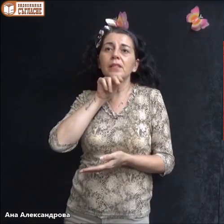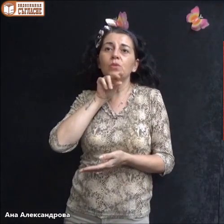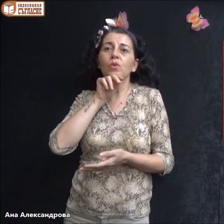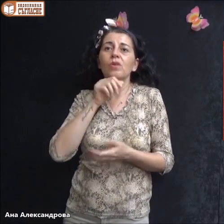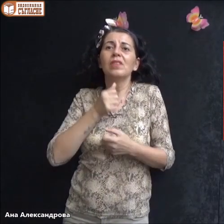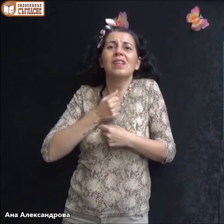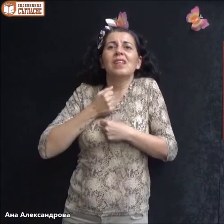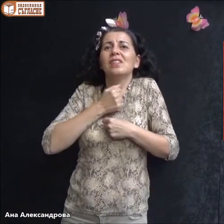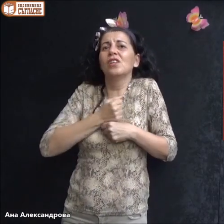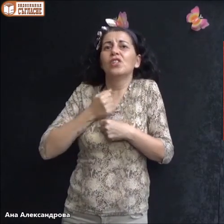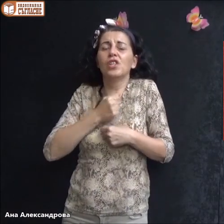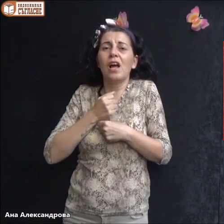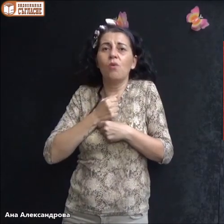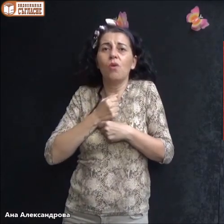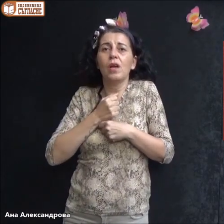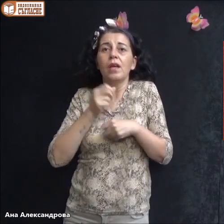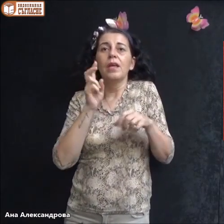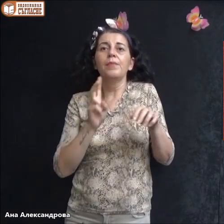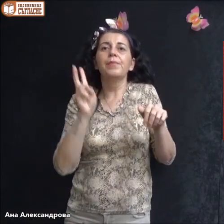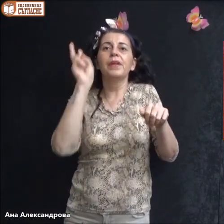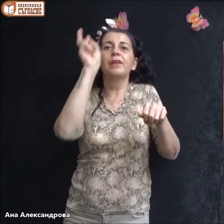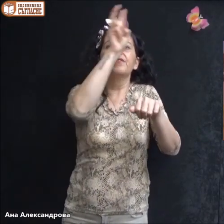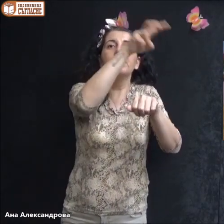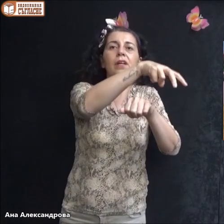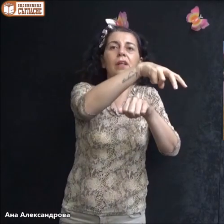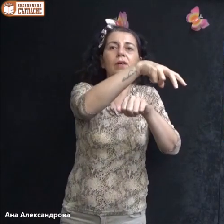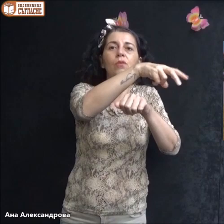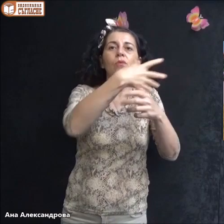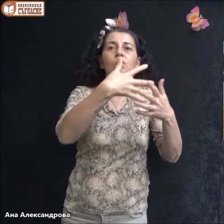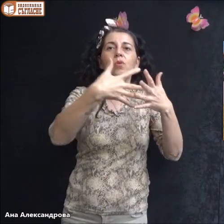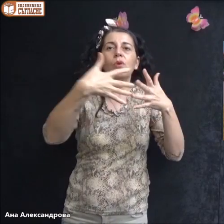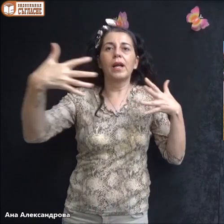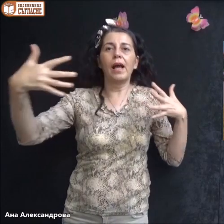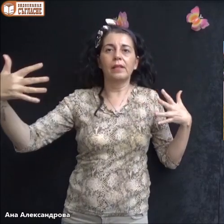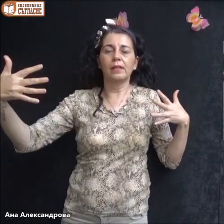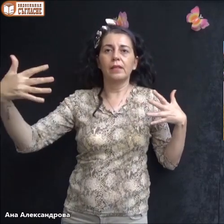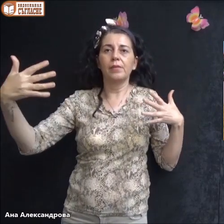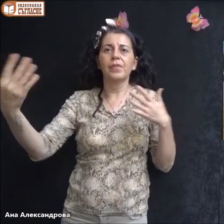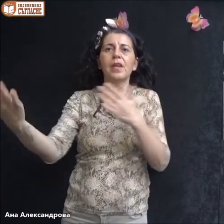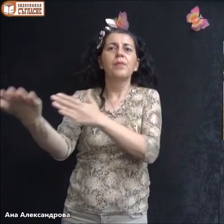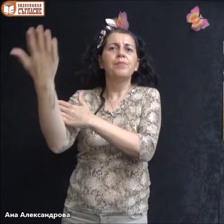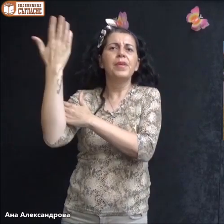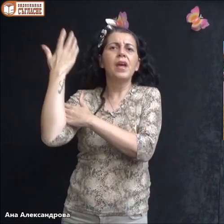патенцето не издържал и прехвърлил оградата.